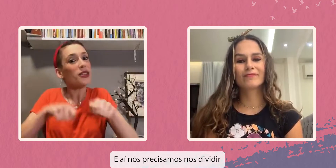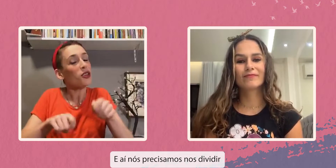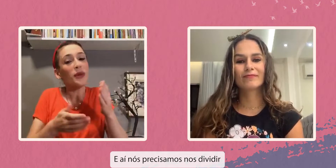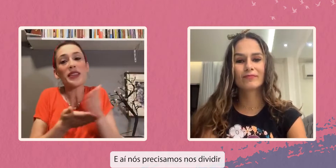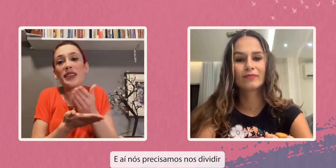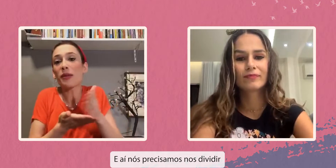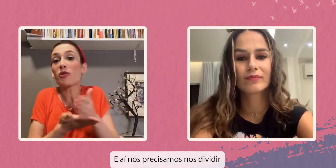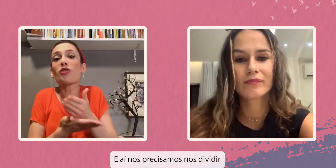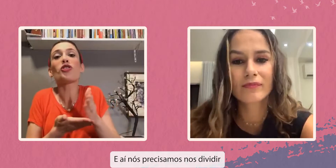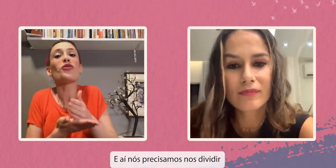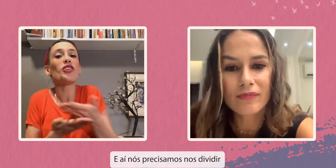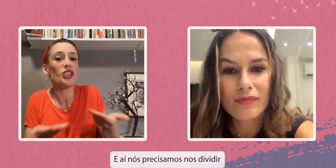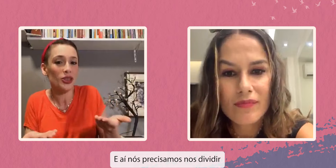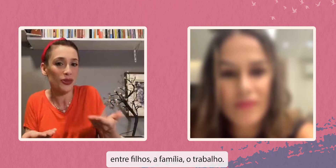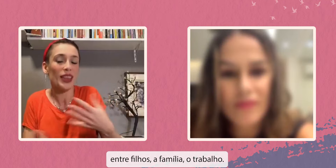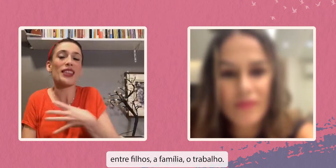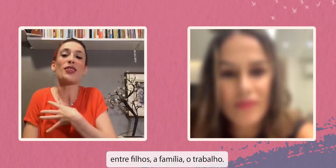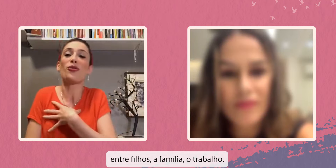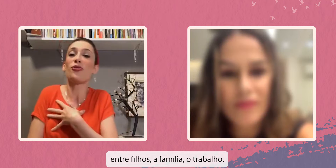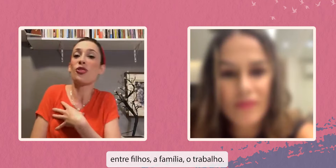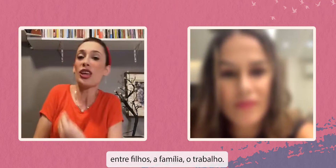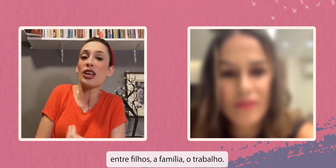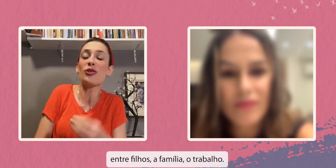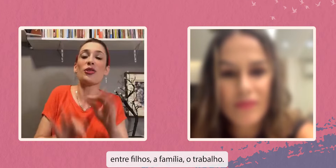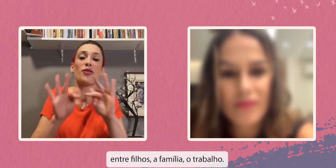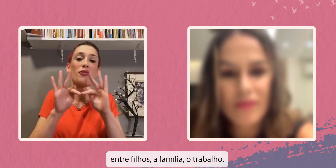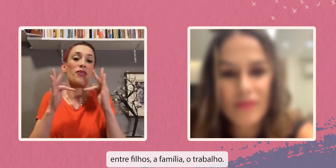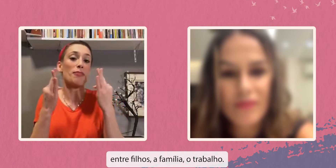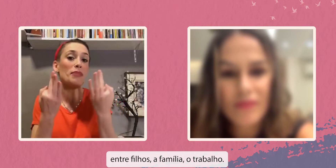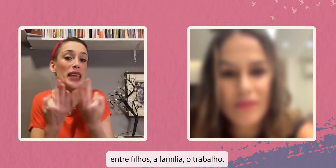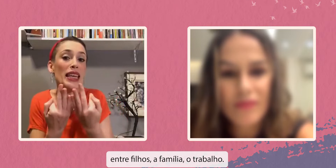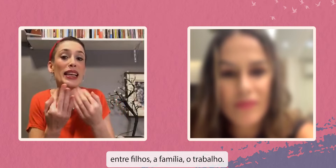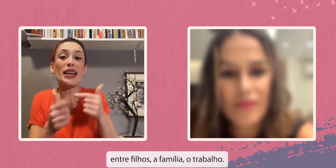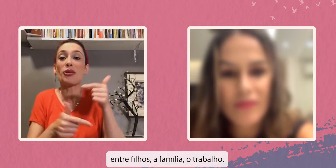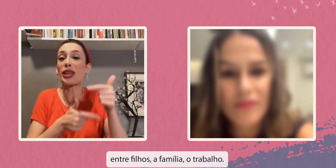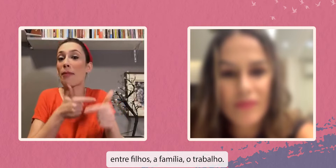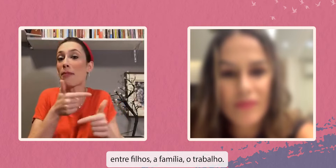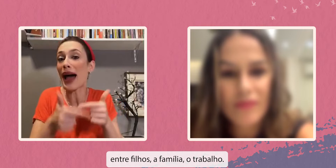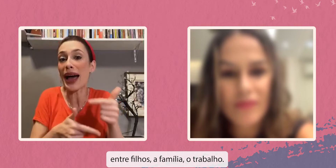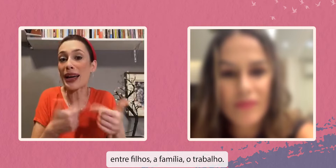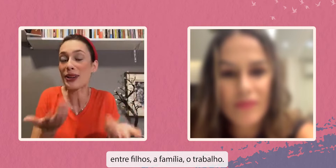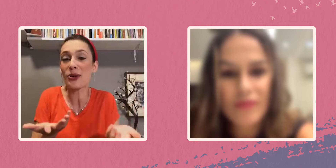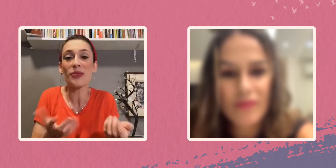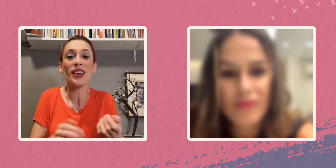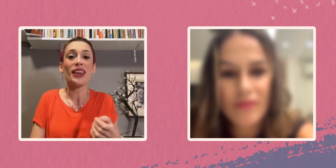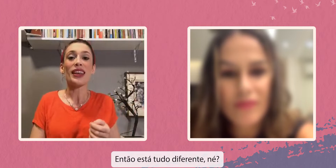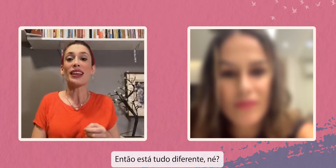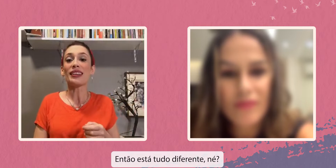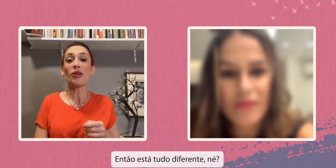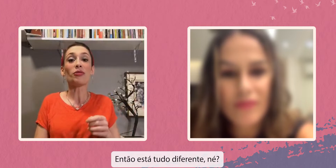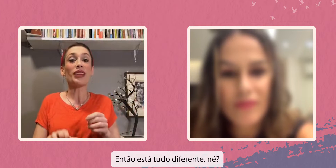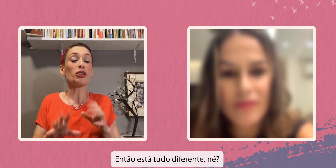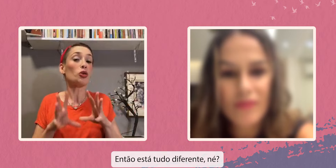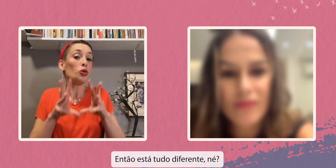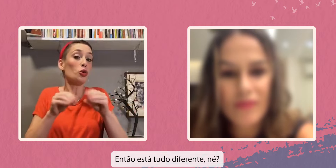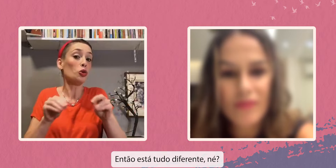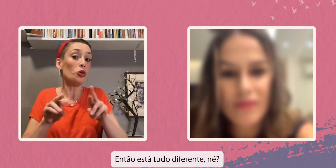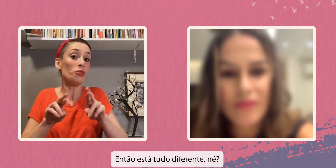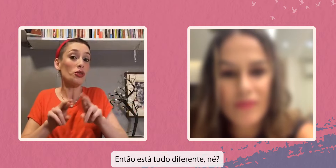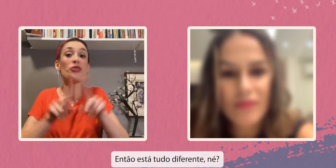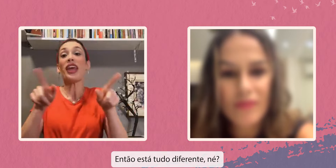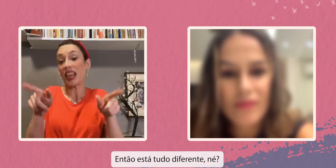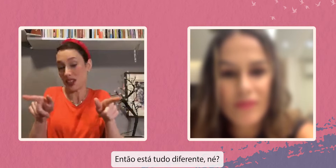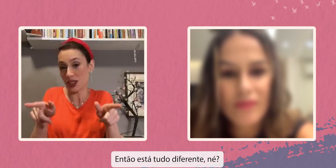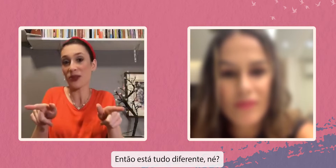E aí nós precisamos nos dividir entre filhos, a família, o trabalho. Então tá